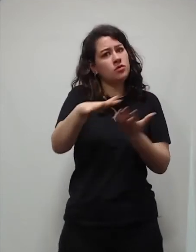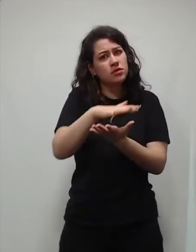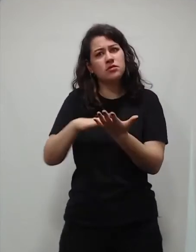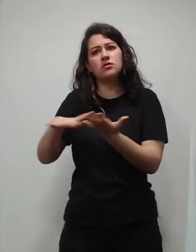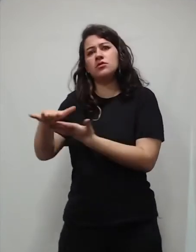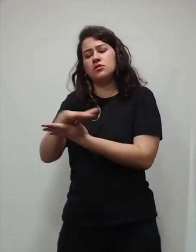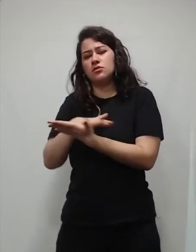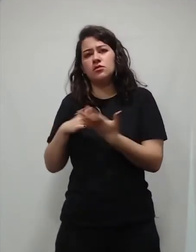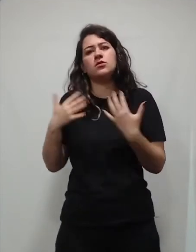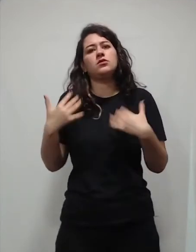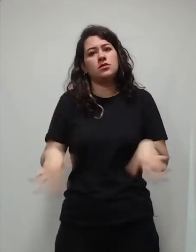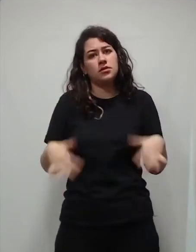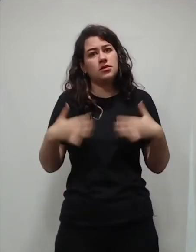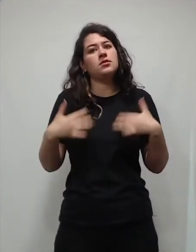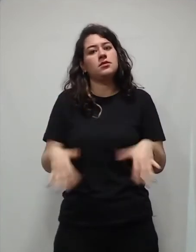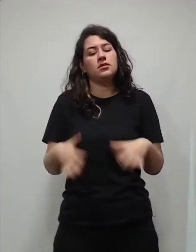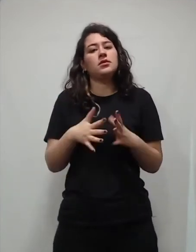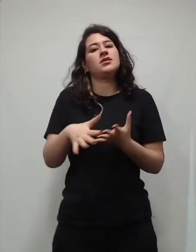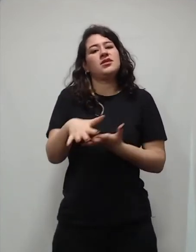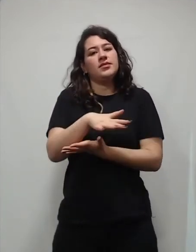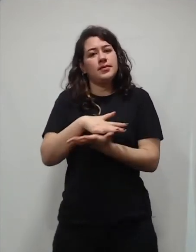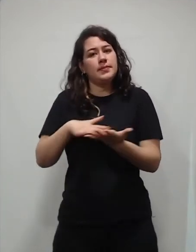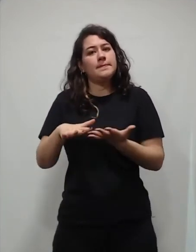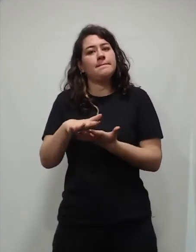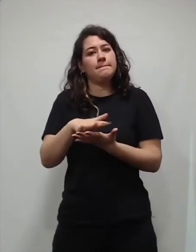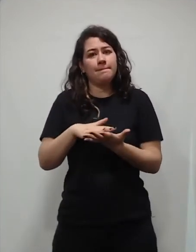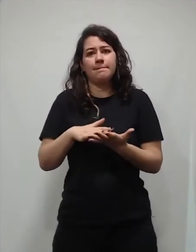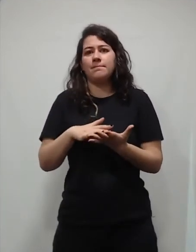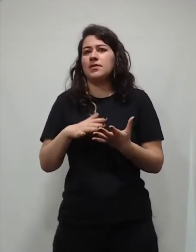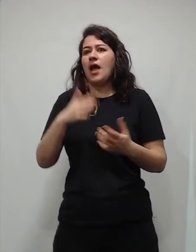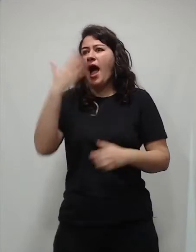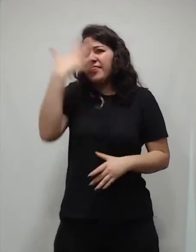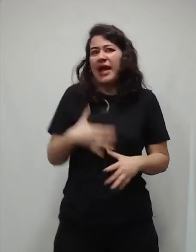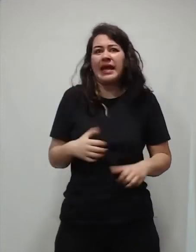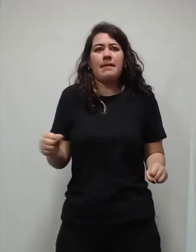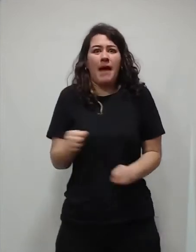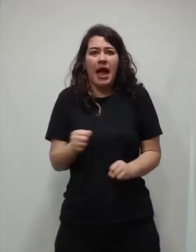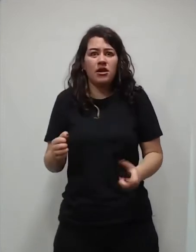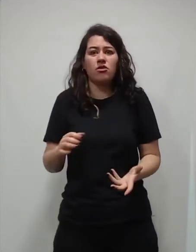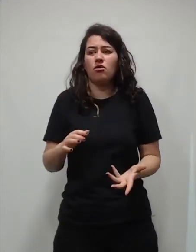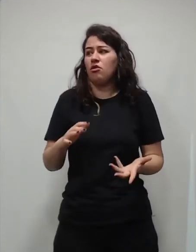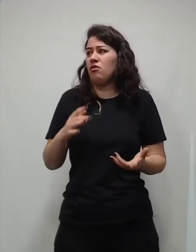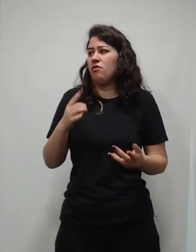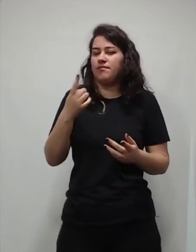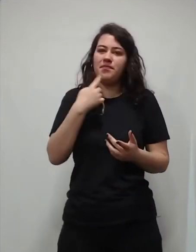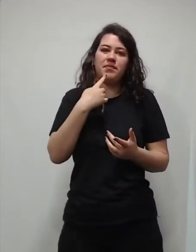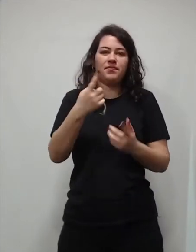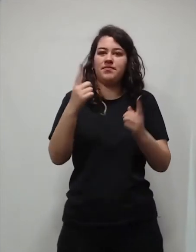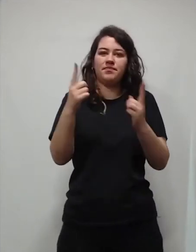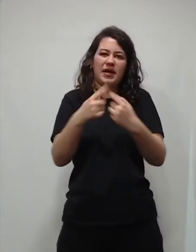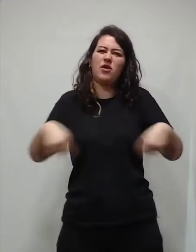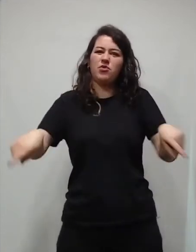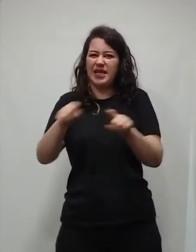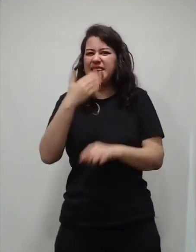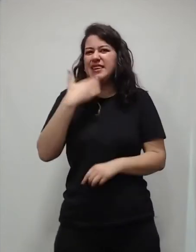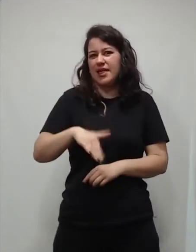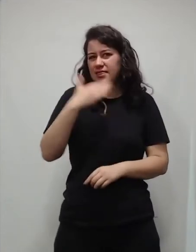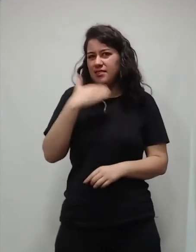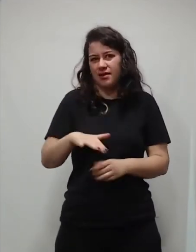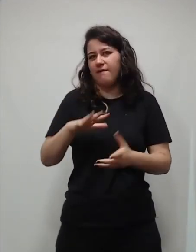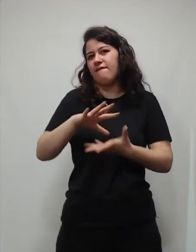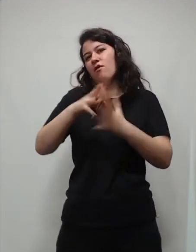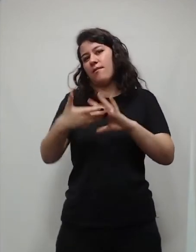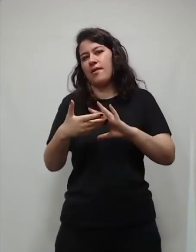situaciones de ataques de pánico, ¿no? Voy a tener esas clasificaciones porque así nos entendemos, son